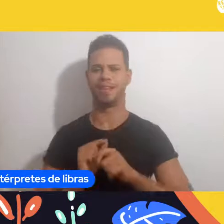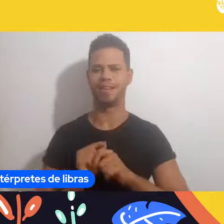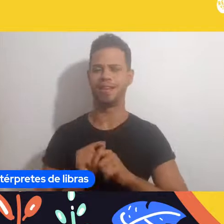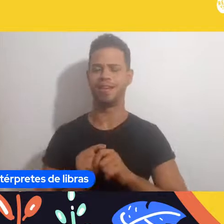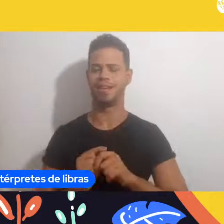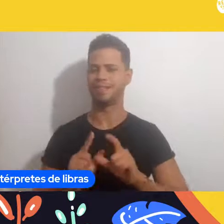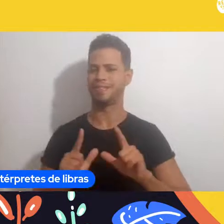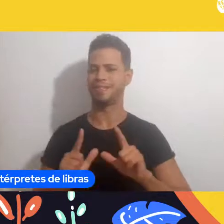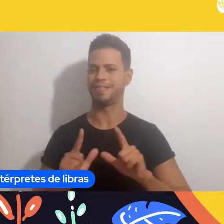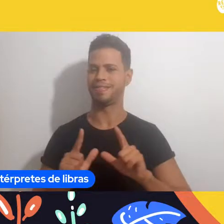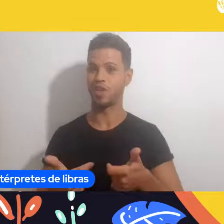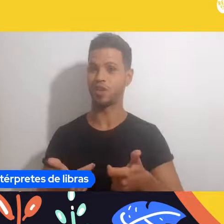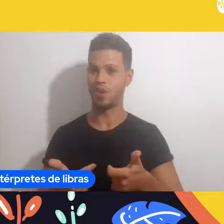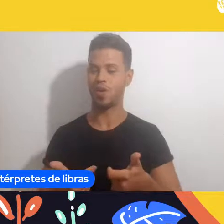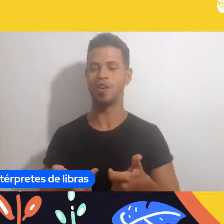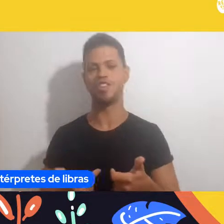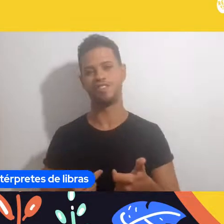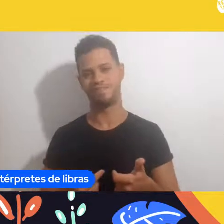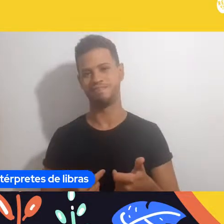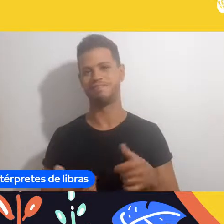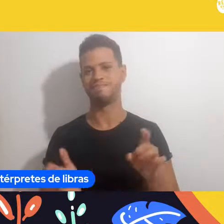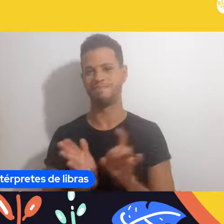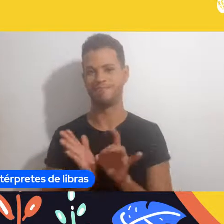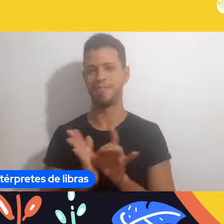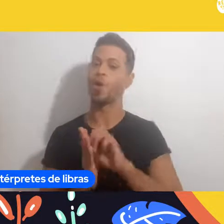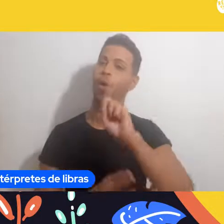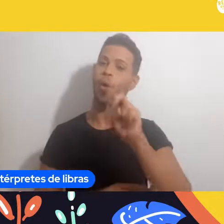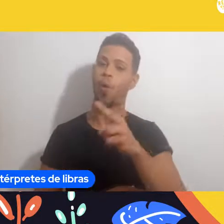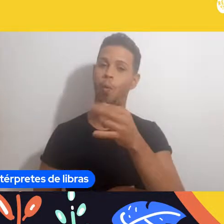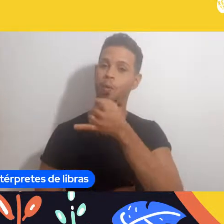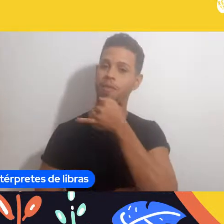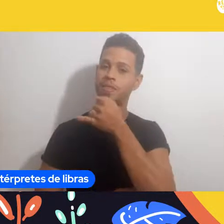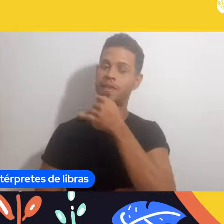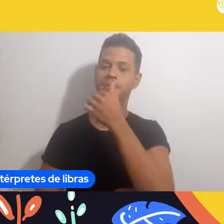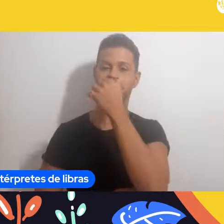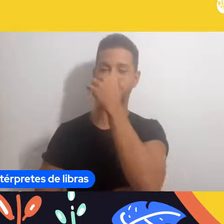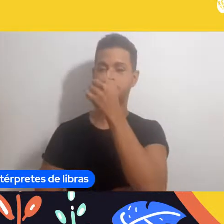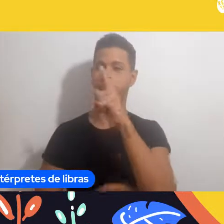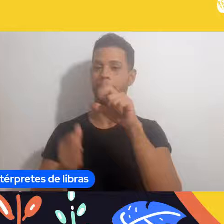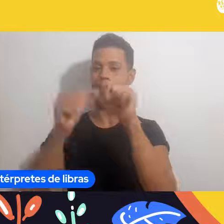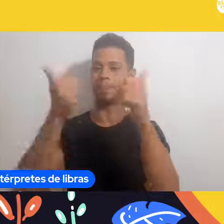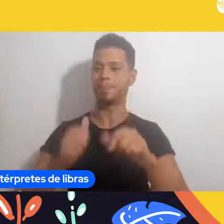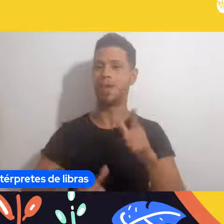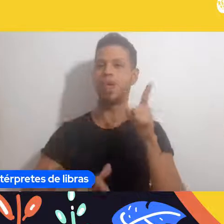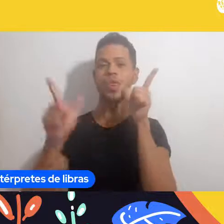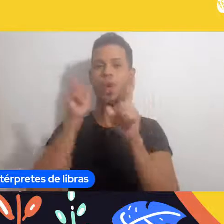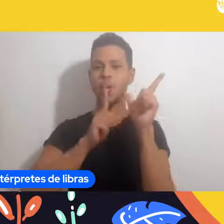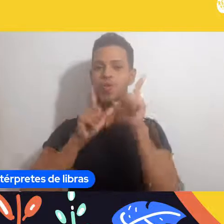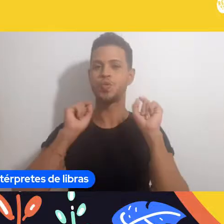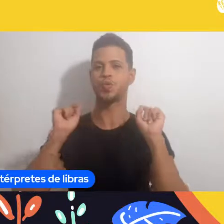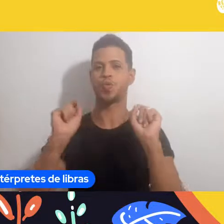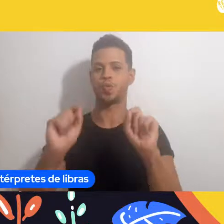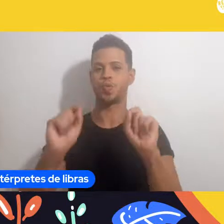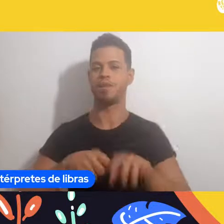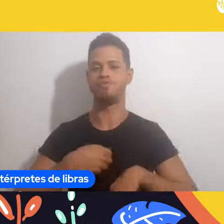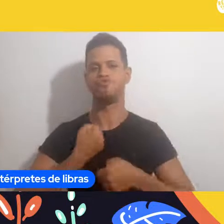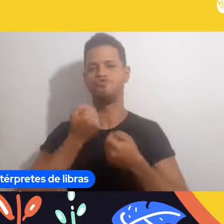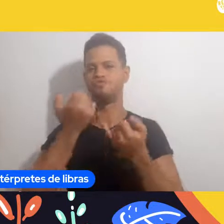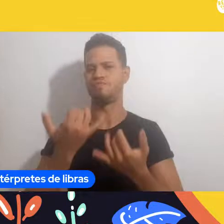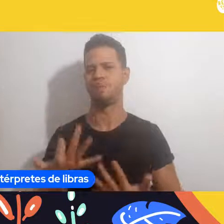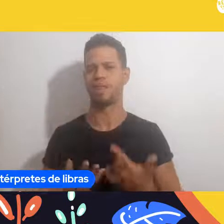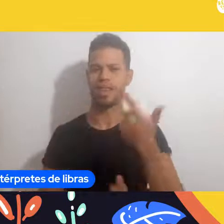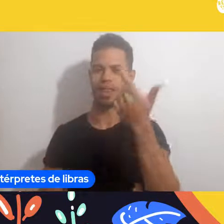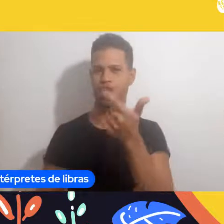desafiadores, não estruturados, ou seja, no ateliê de artes, onde eu consigo, né, me expressar mais uma vez